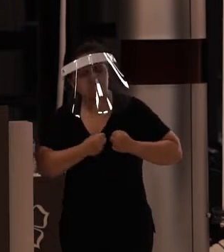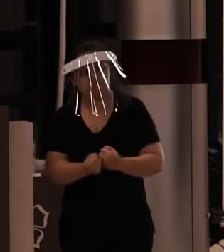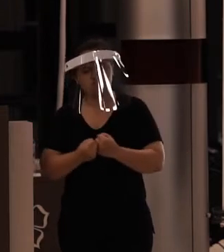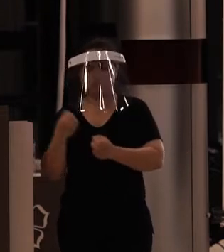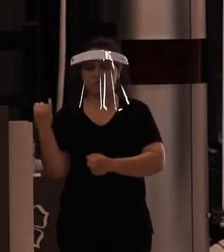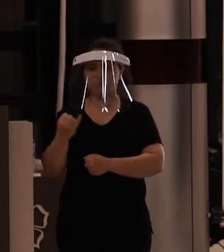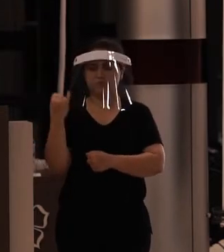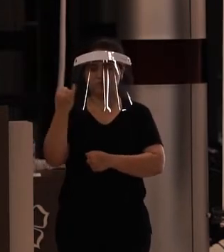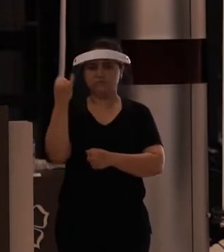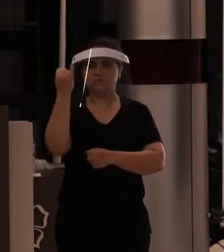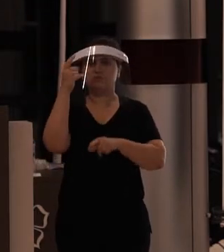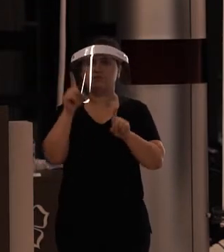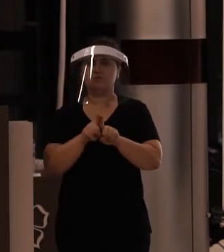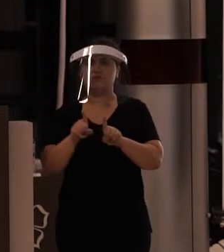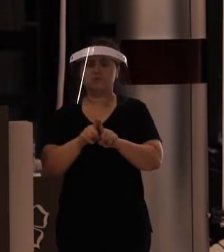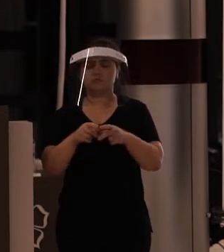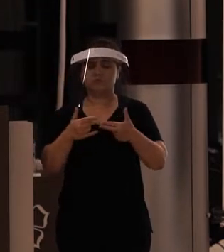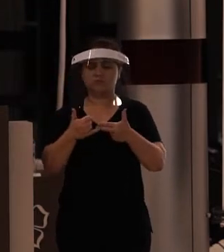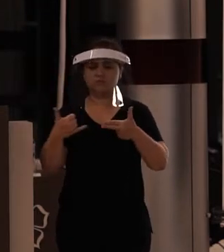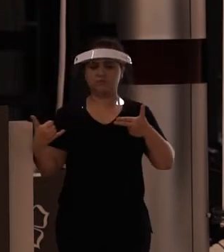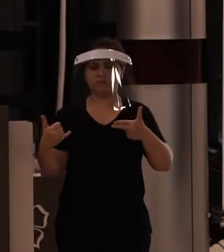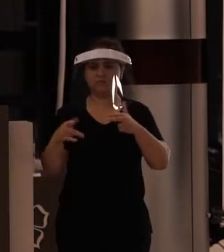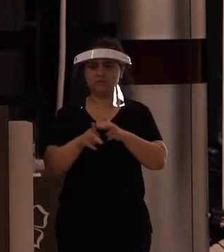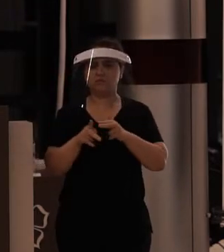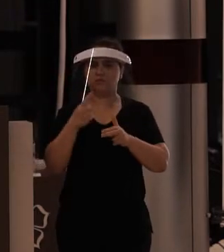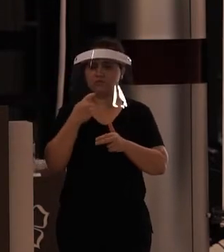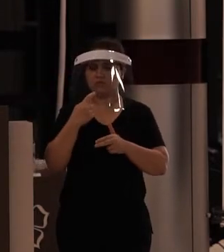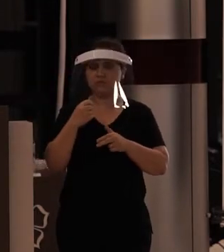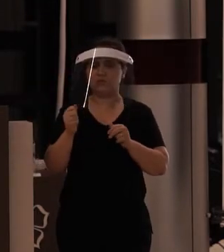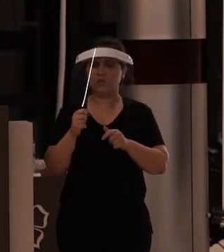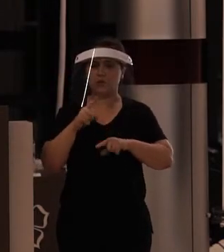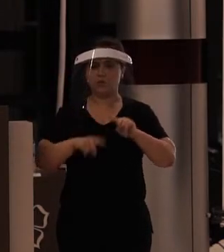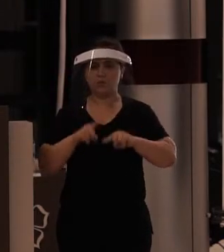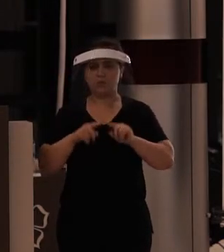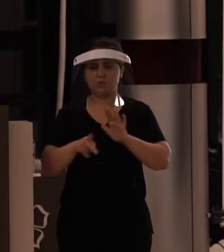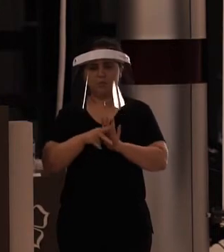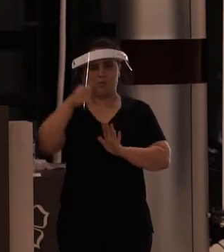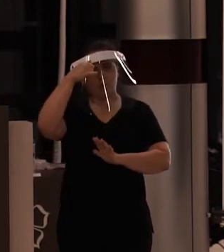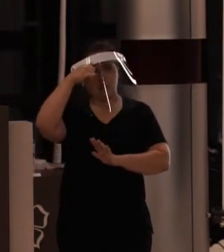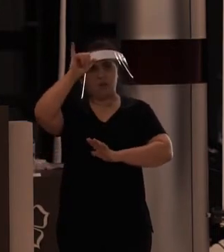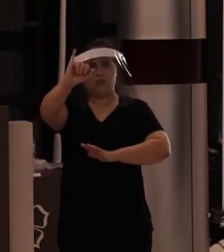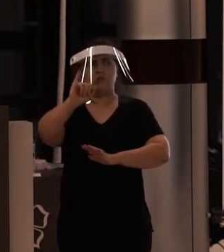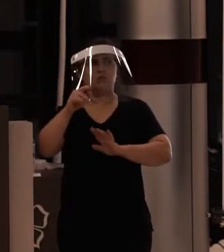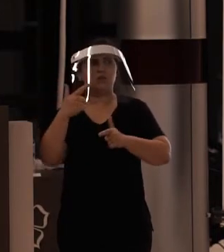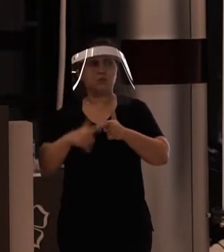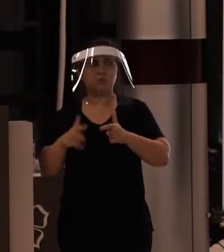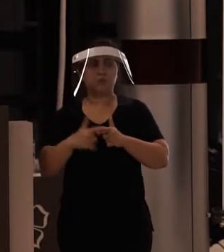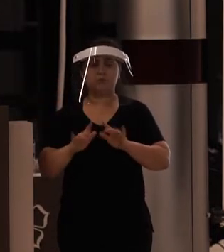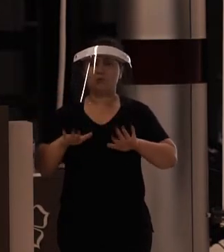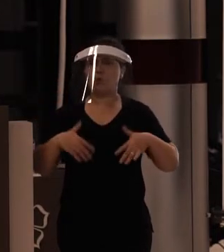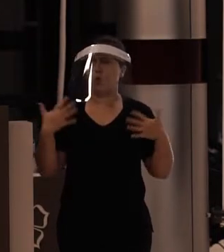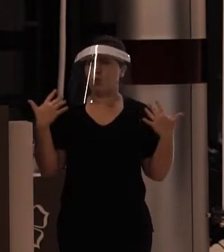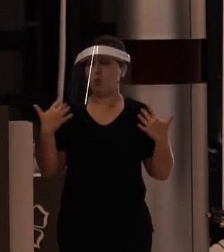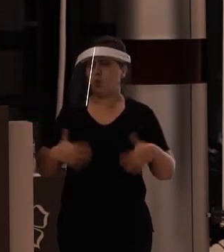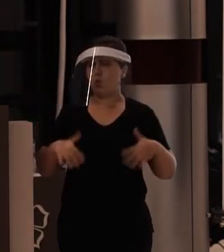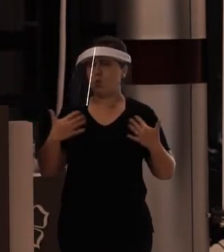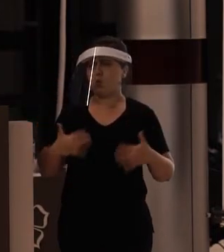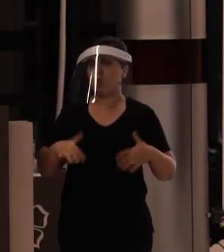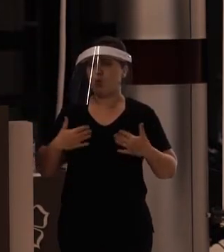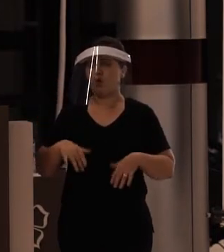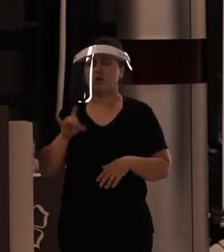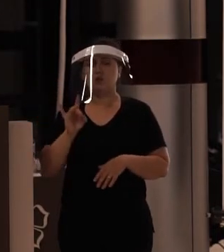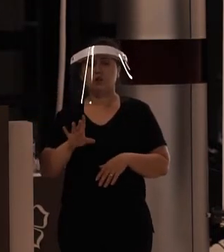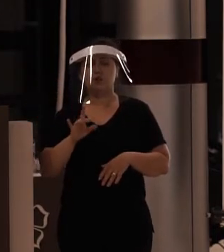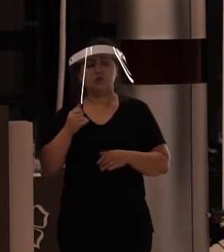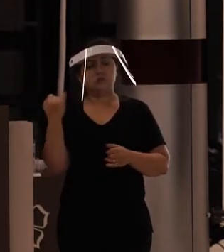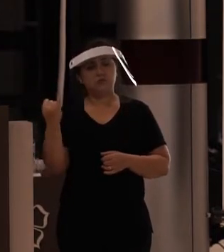a incorporação da termografia infravermelha num programa de manutenção preditiva. Fantástico. Eu